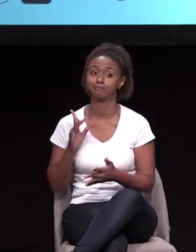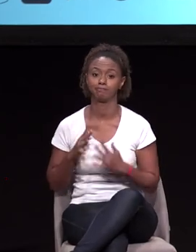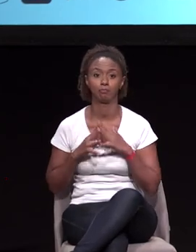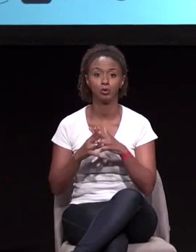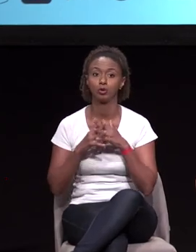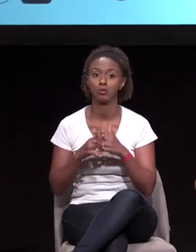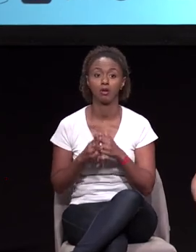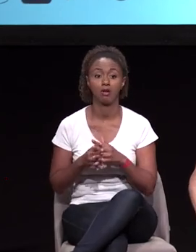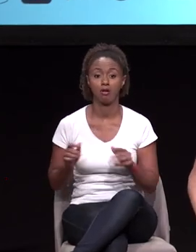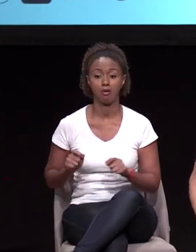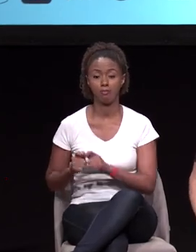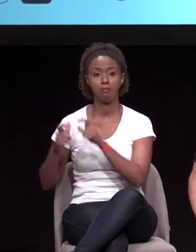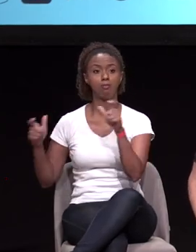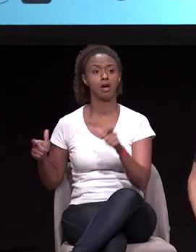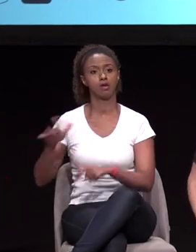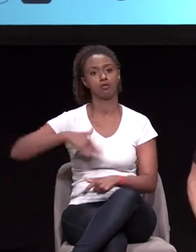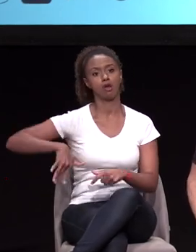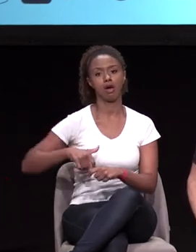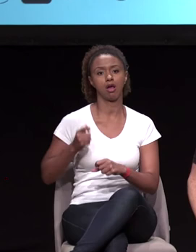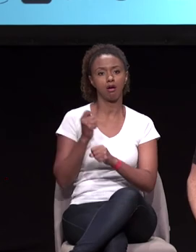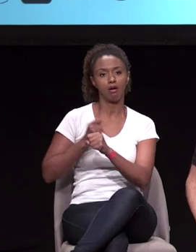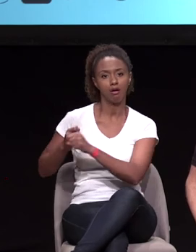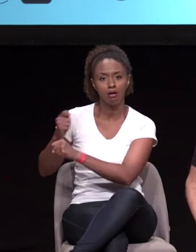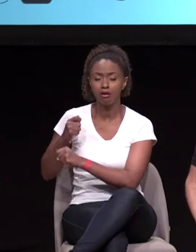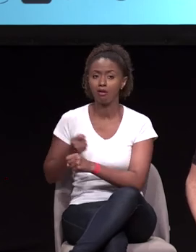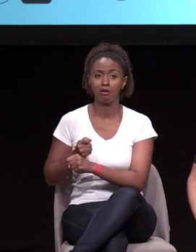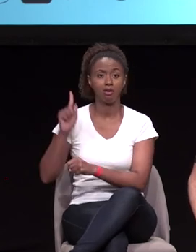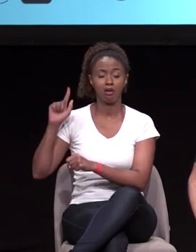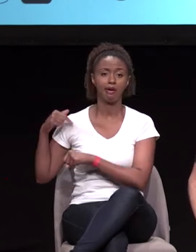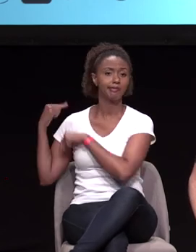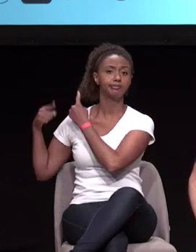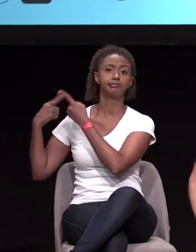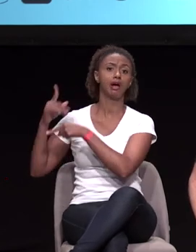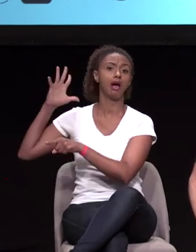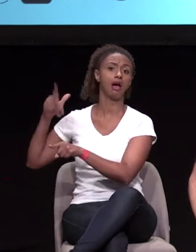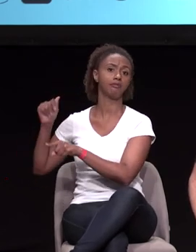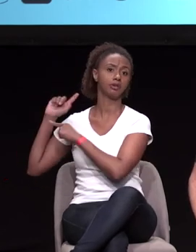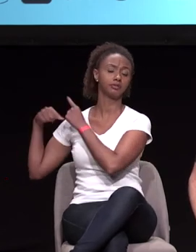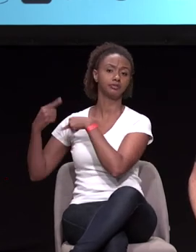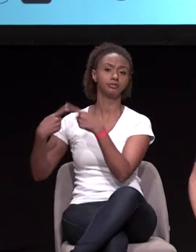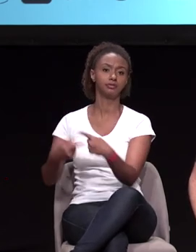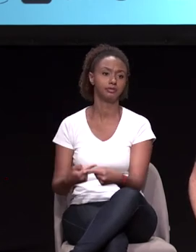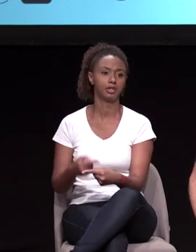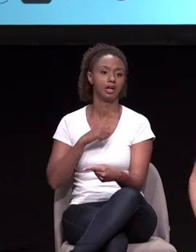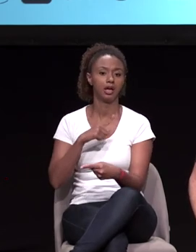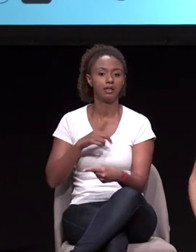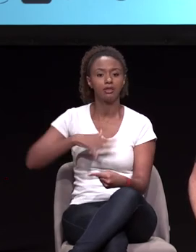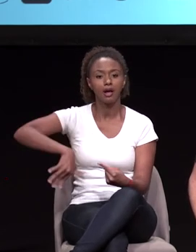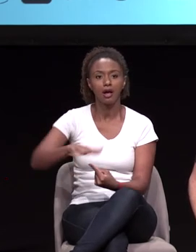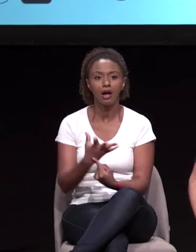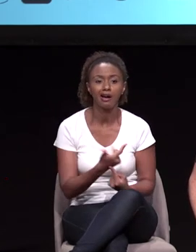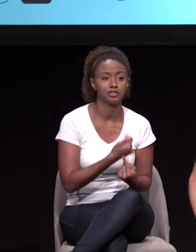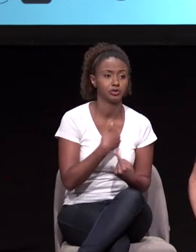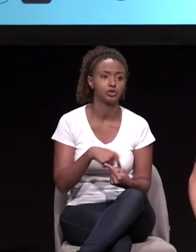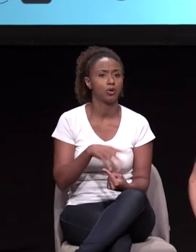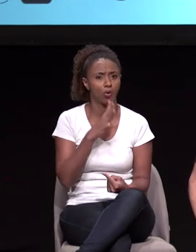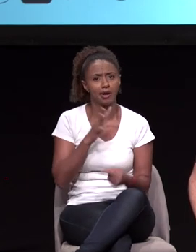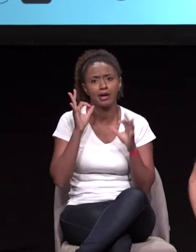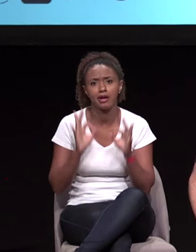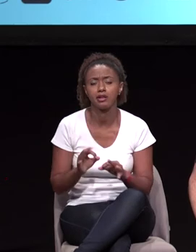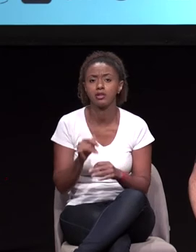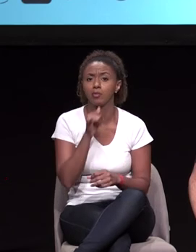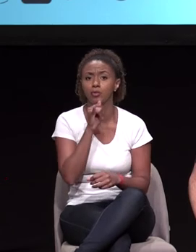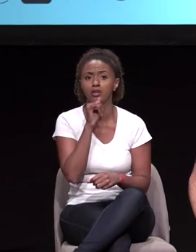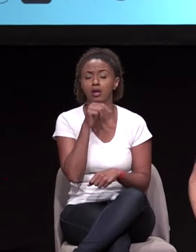afrodescendentes nem fim pra jadinho mestre valentim a individualidades artísticas que nós não conhecemos muito bem e fomos mestre